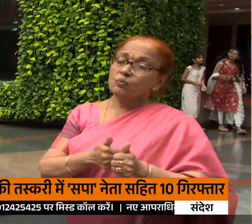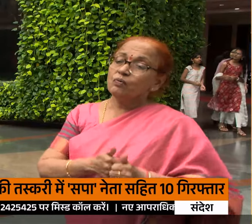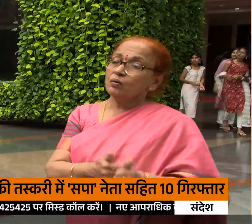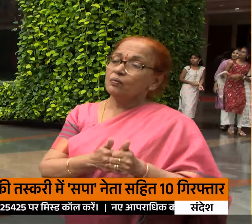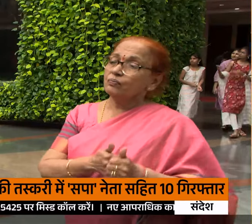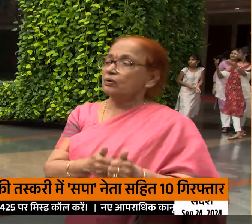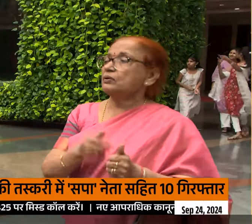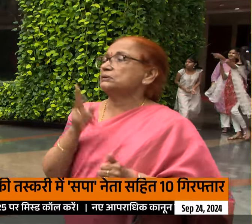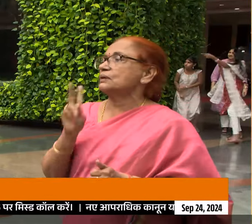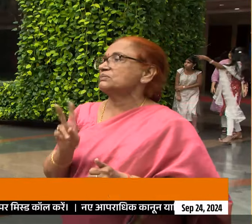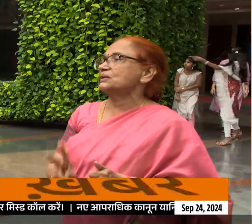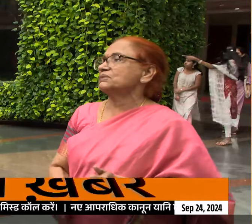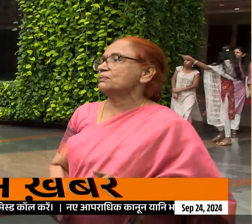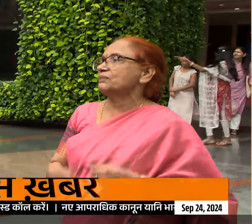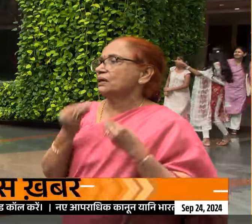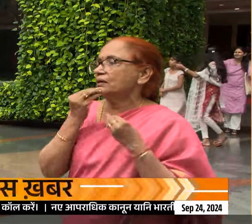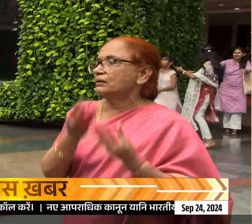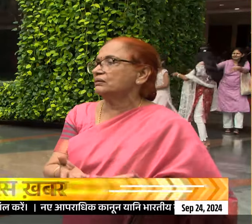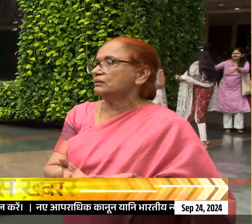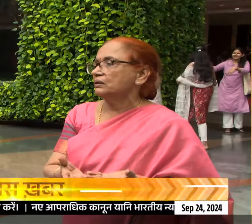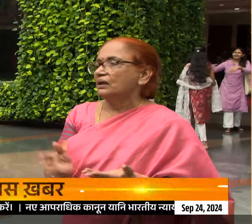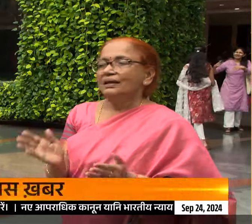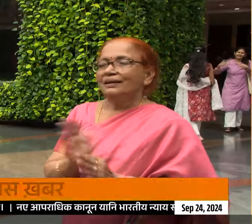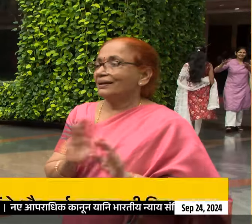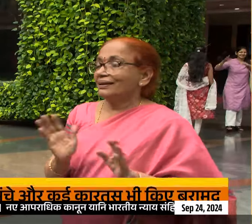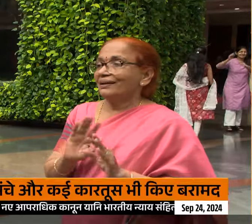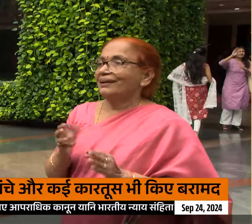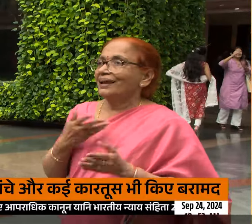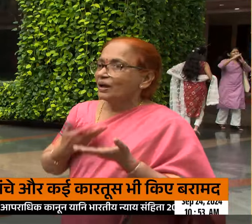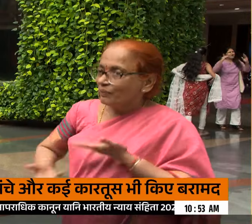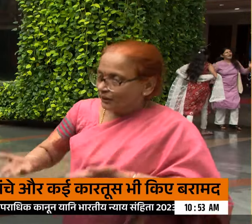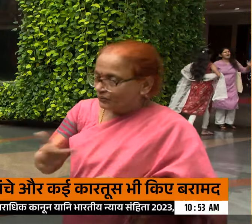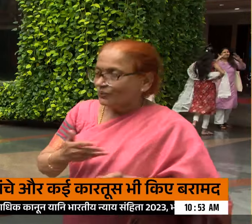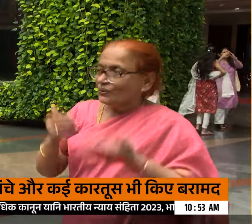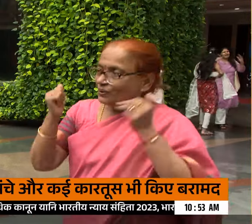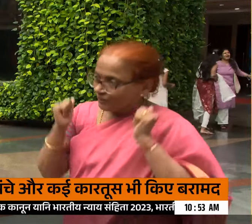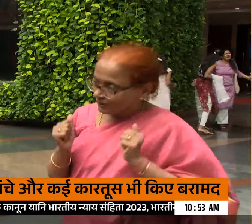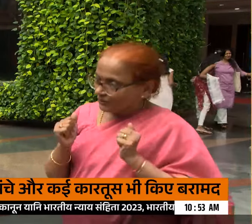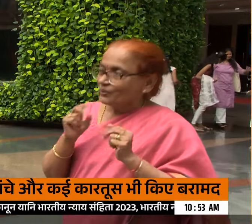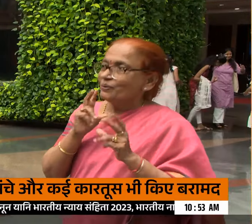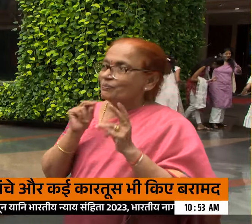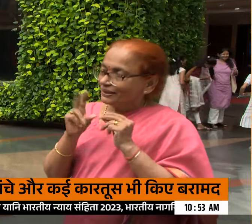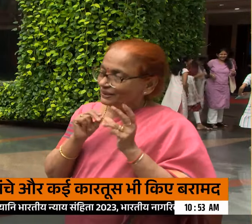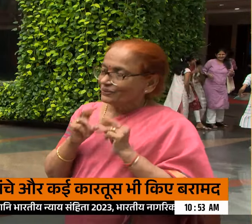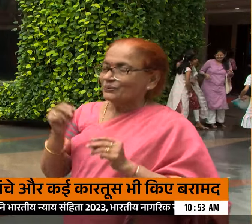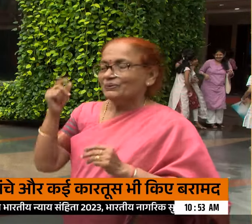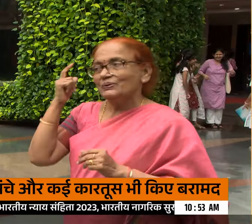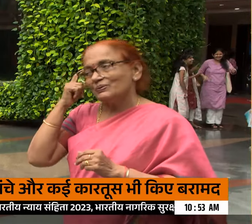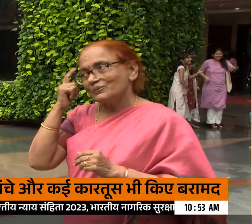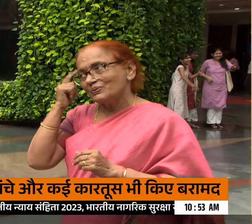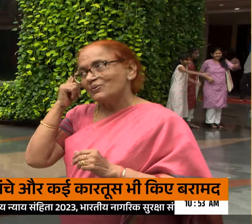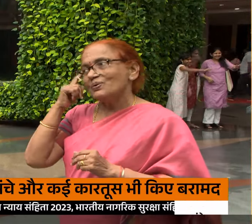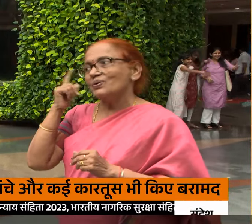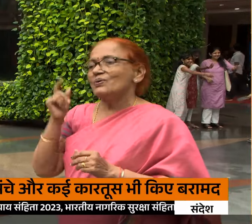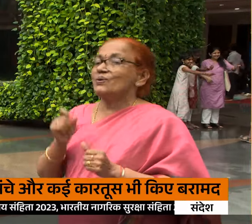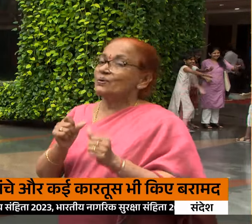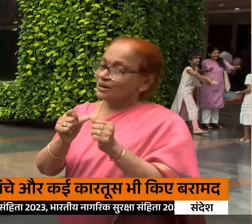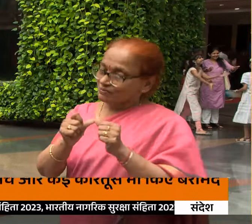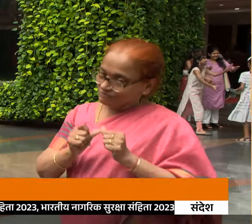सुनते से उस चीज को जल्दी उस problem को solve करें बैठे हमारे साथ discuss करें बात चीज करें उस पर अमल